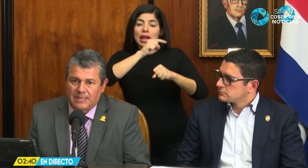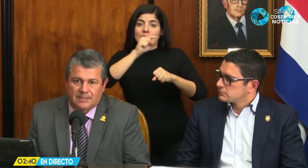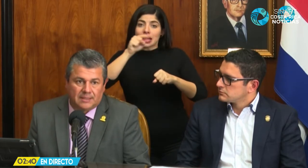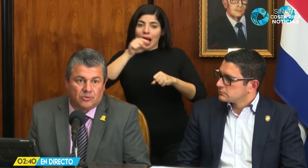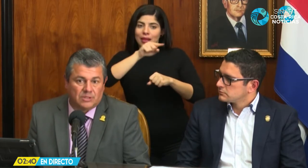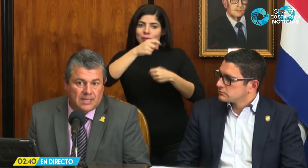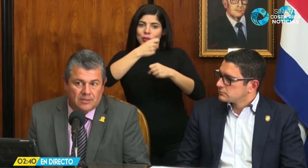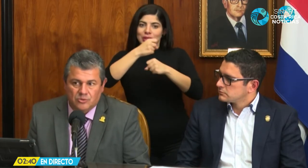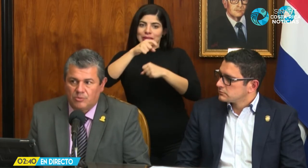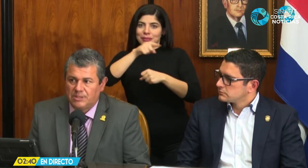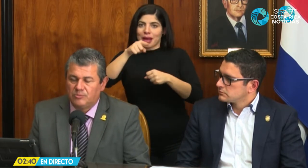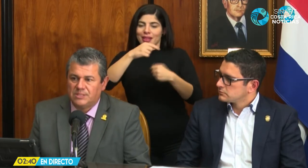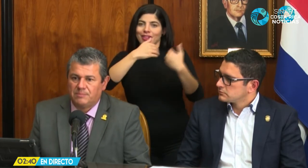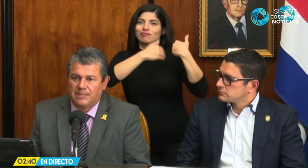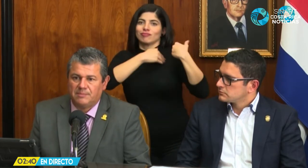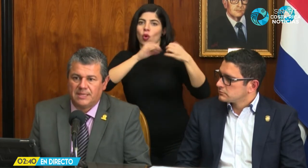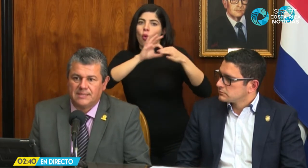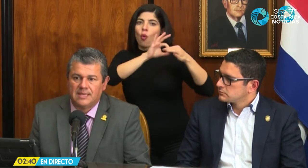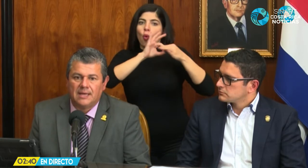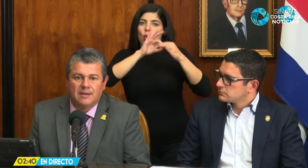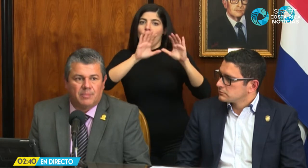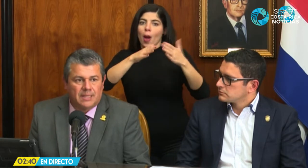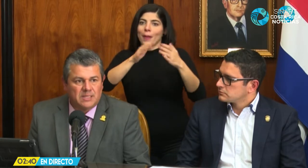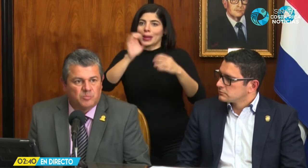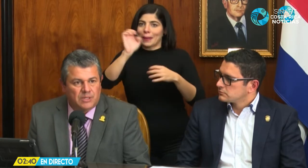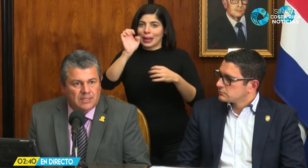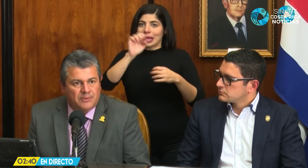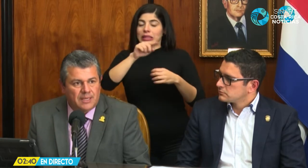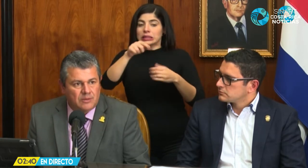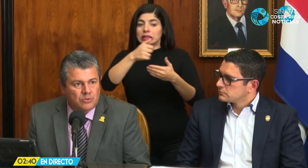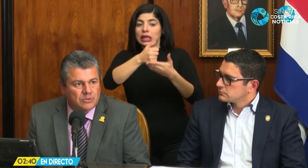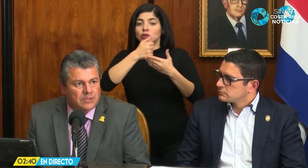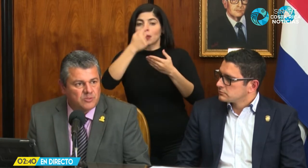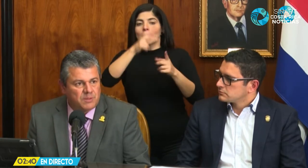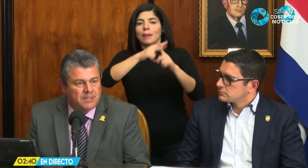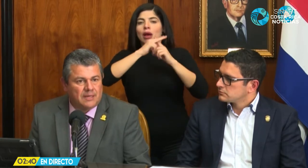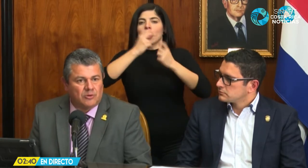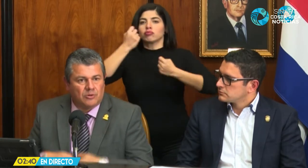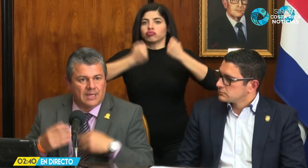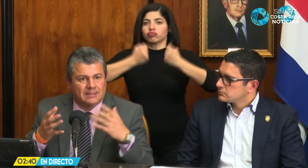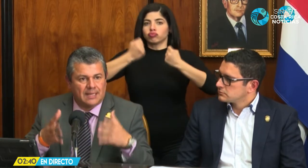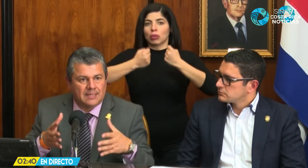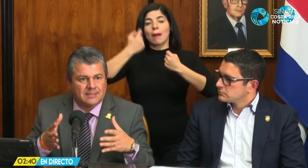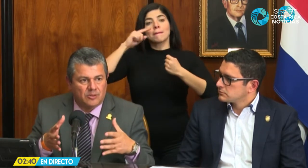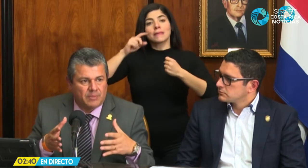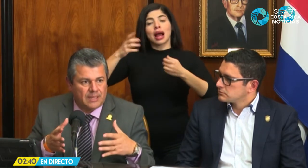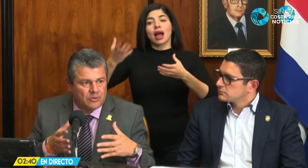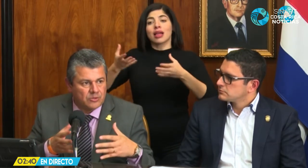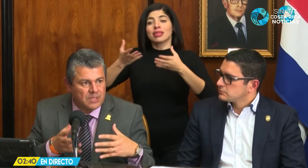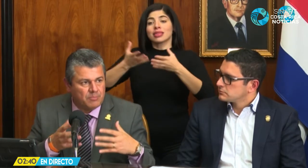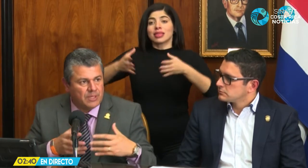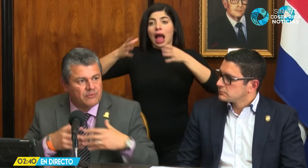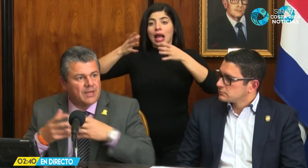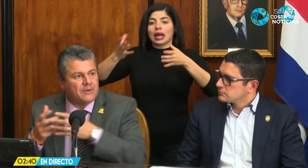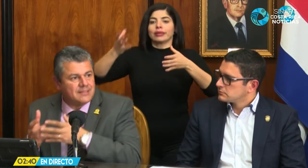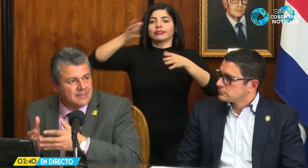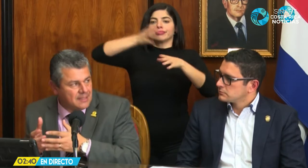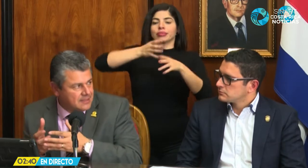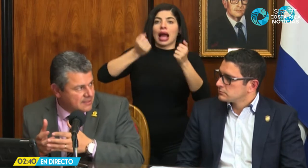forman parte, que coordinan los comités municipales de emergencia, para disponer de vehículos que nos permitan colocar tanques en los vehículos y